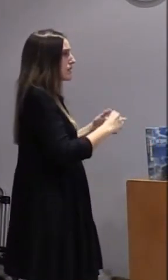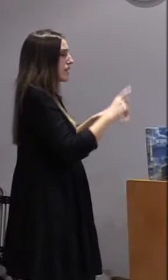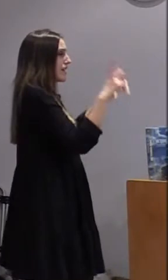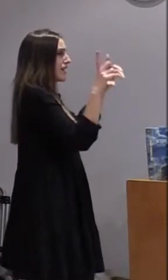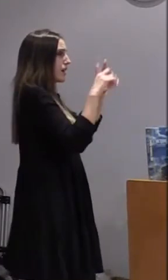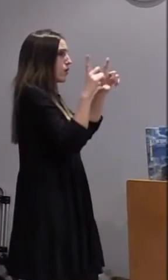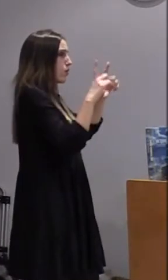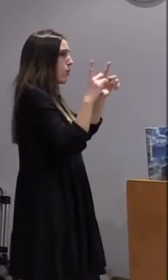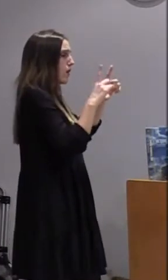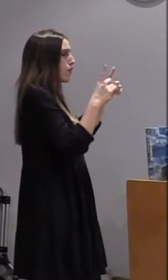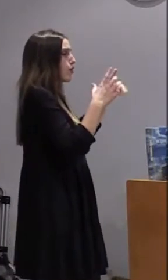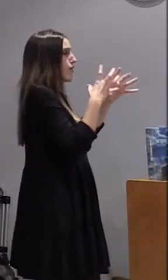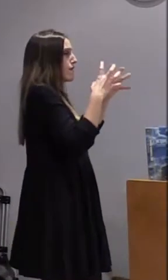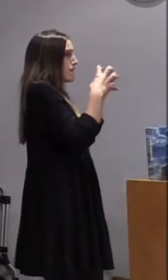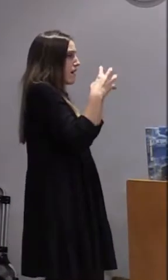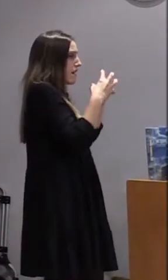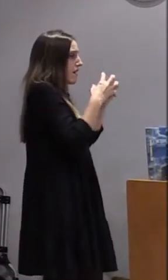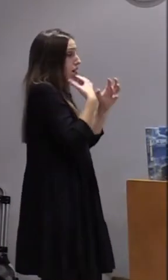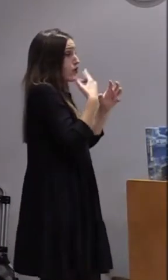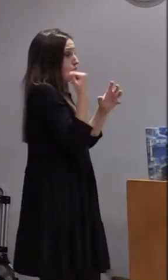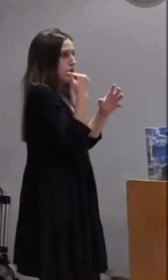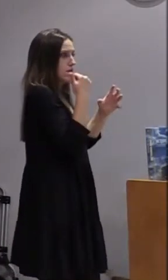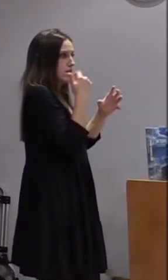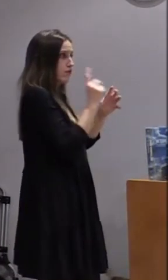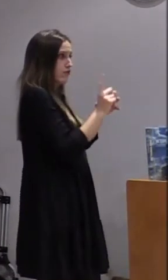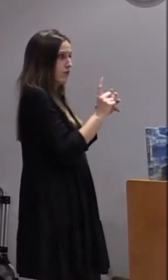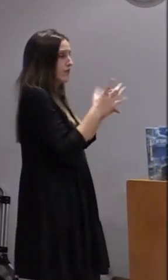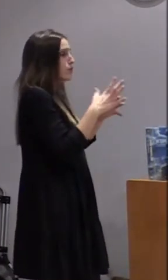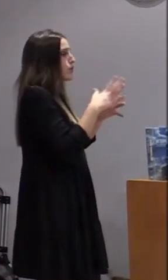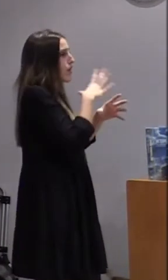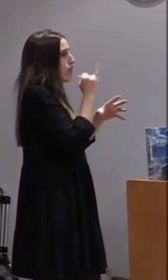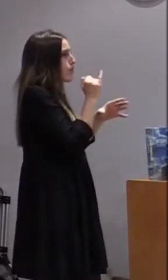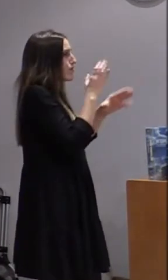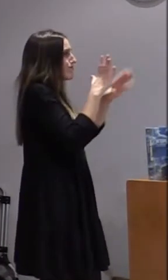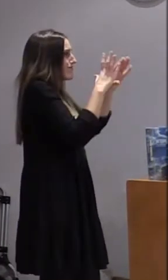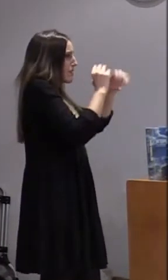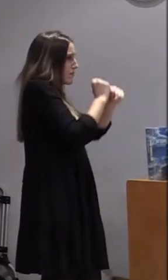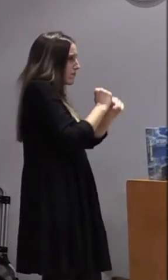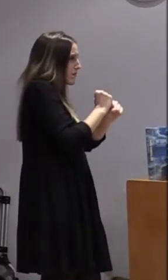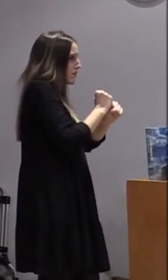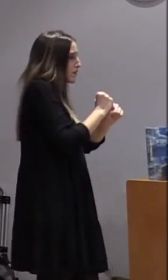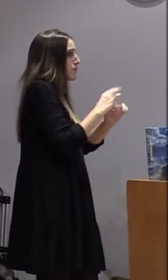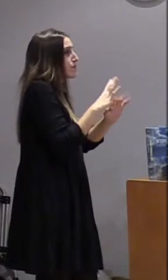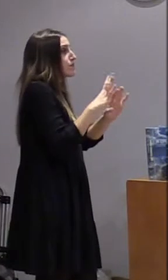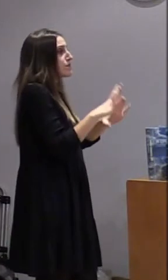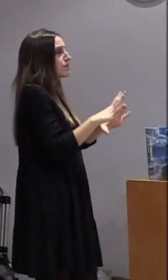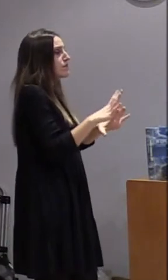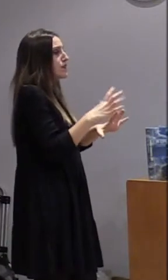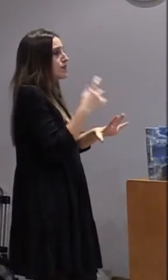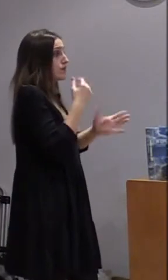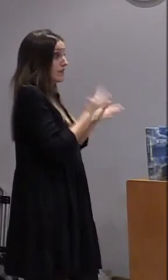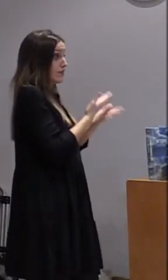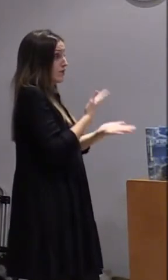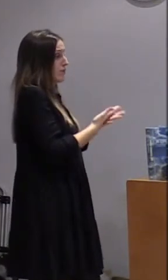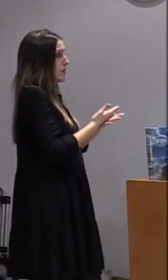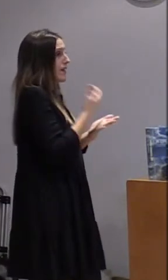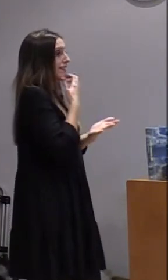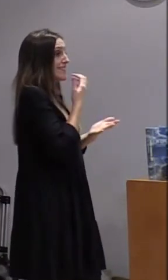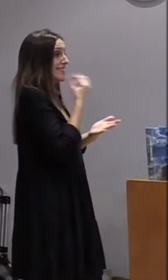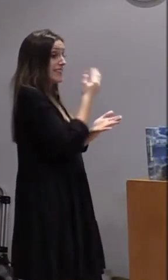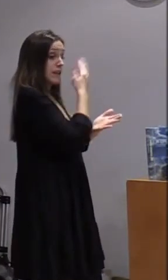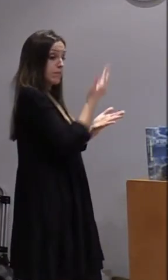un color tan naranja o vivo como estos de Turner, es un azul apagado. Pero se comprueba que si el